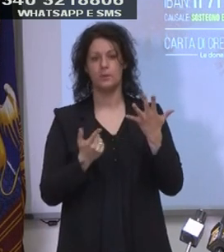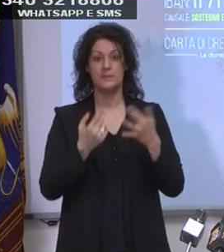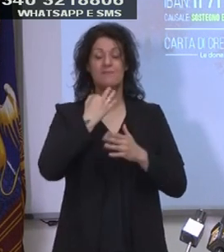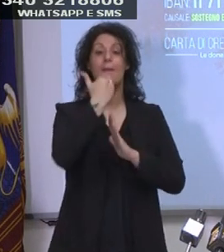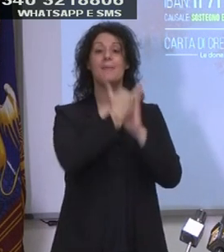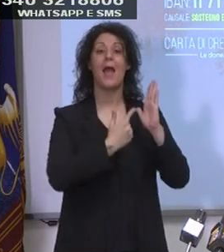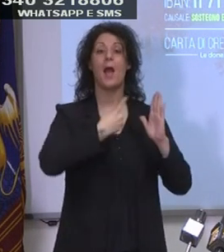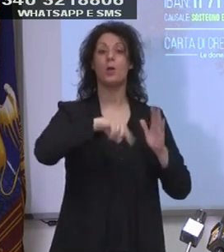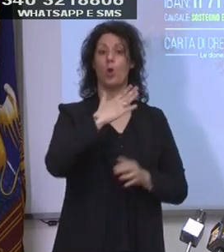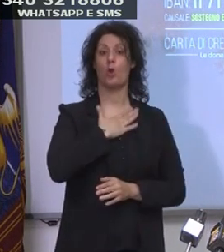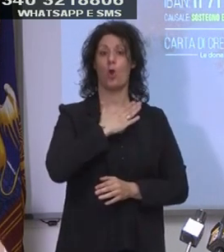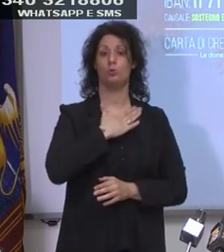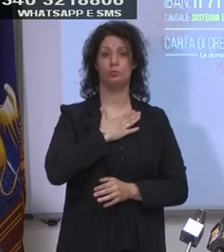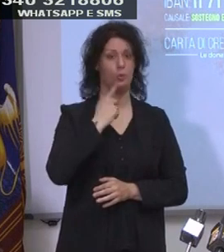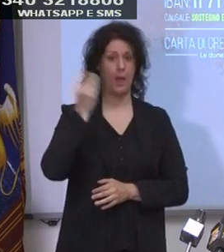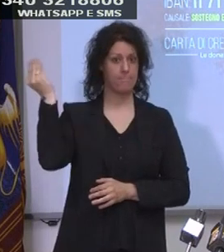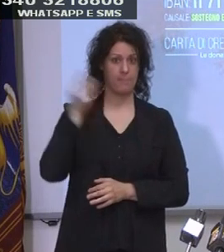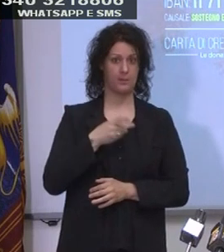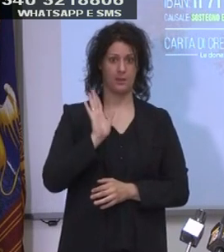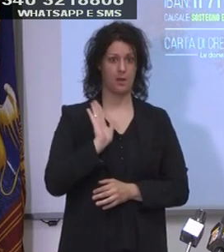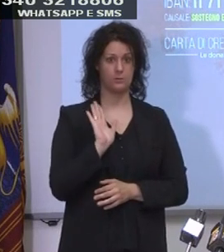piano nostro, non di un piano che ci hanno mandato da Roma.